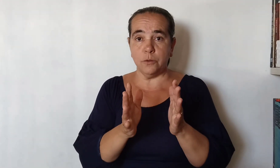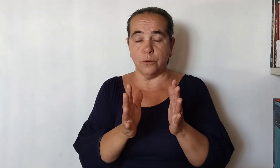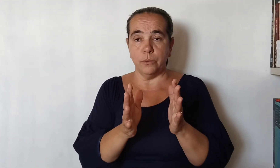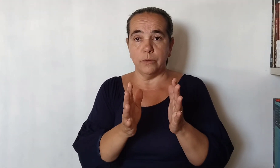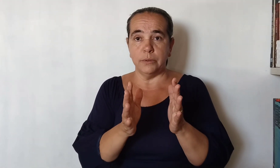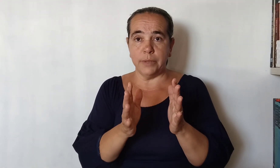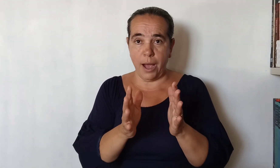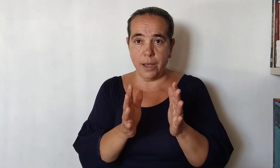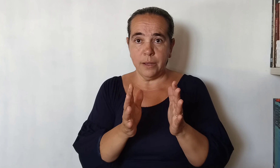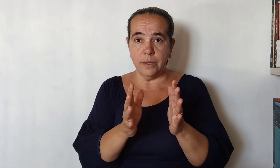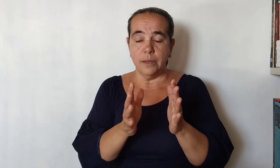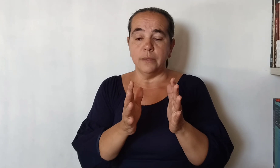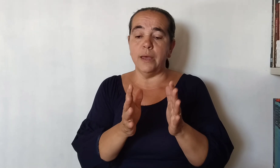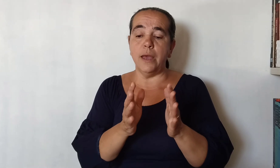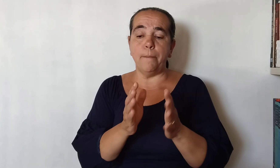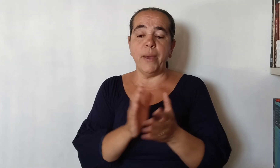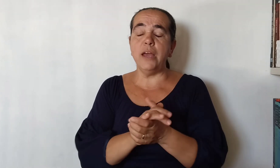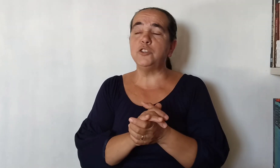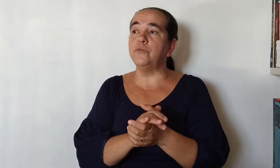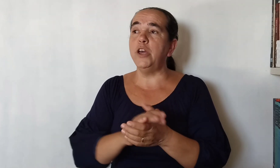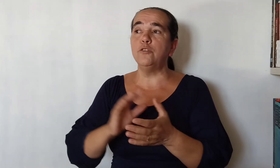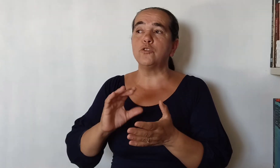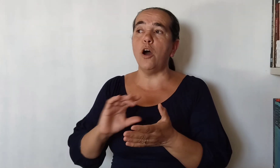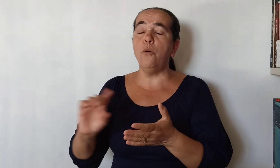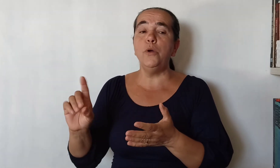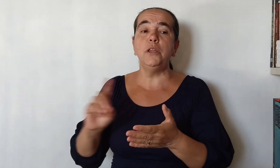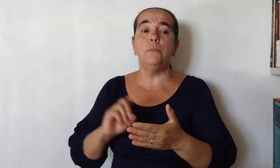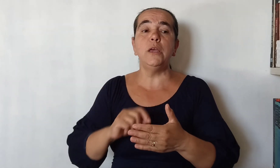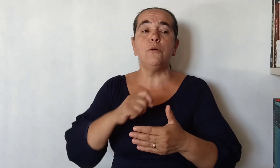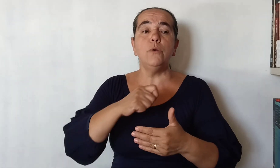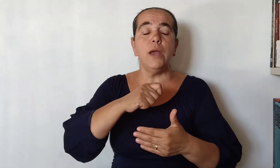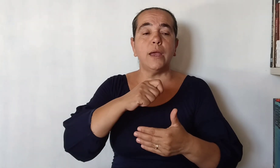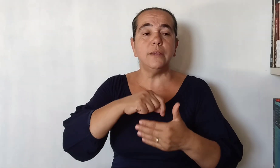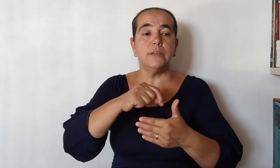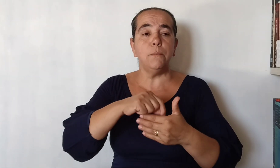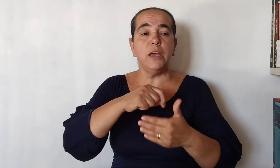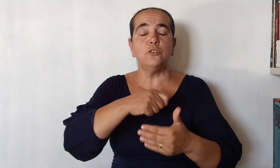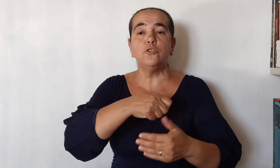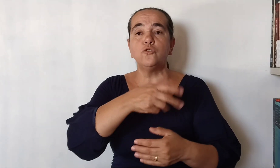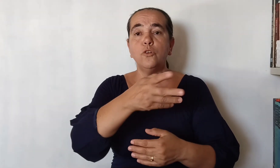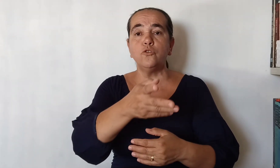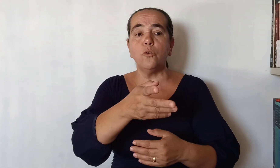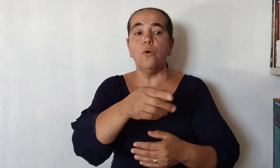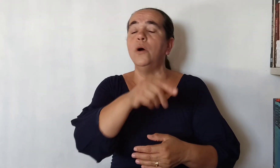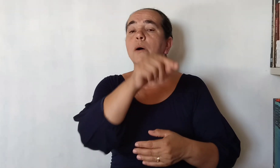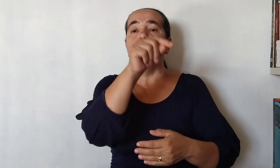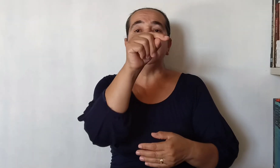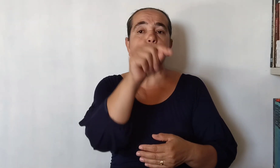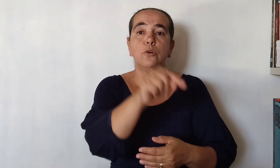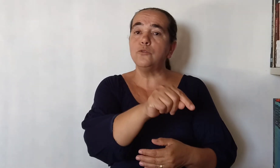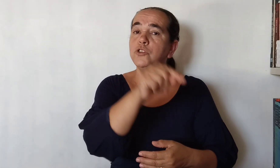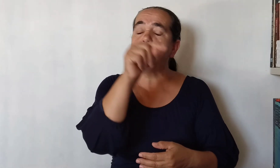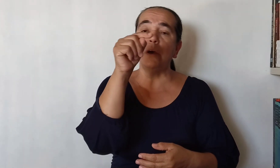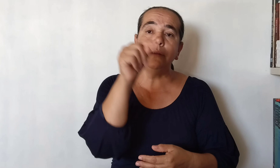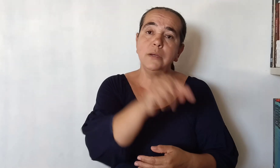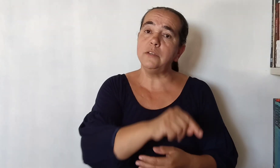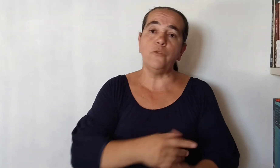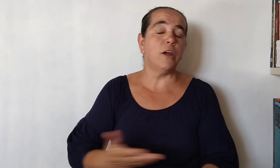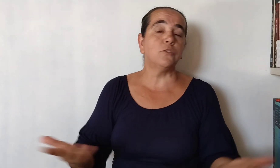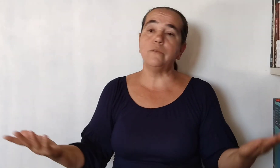sinalizando, tá? De repente veio só o inimigo e aqui semente de joio jogou. Mas de todo jeito é nesse verso que